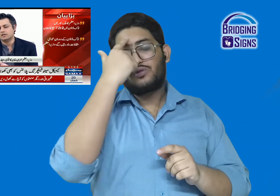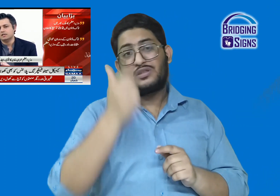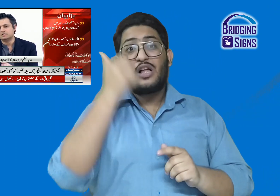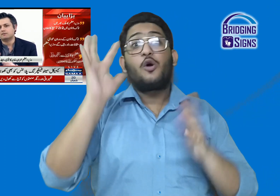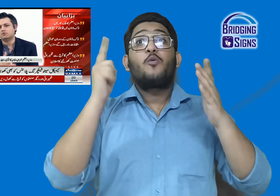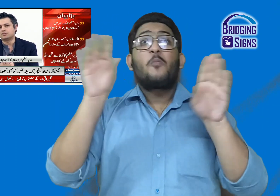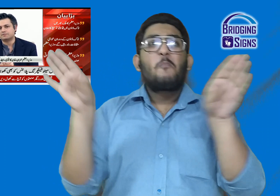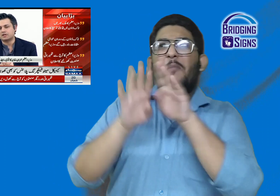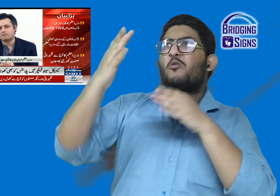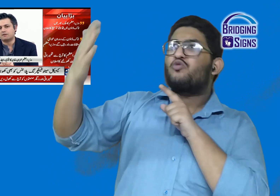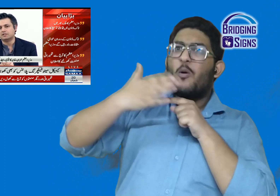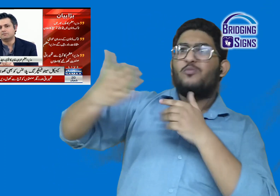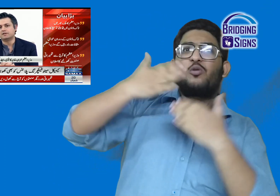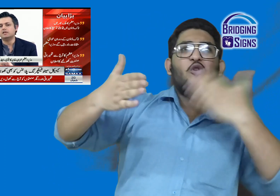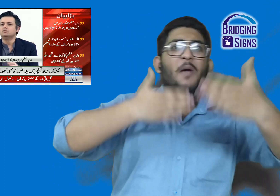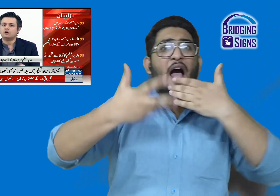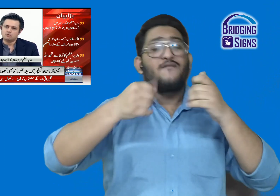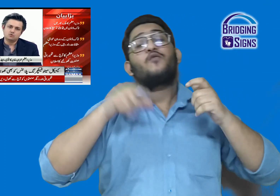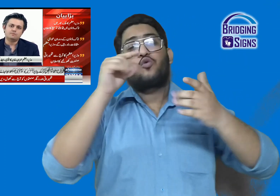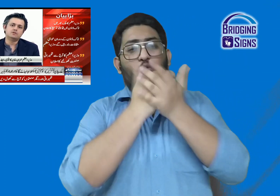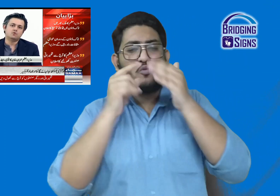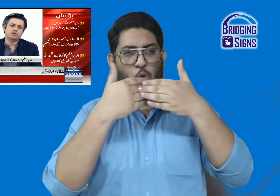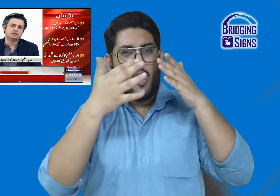हैं इसका बोझ कम से कम आम आदमी पे आए,